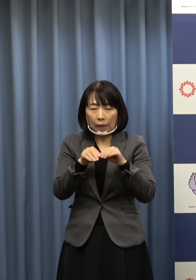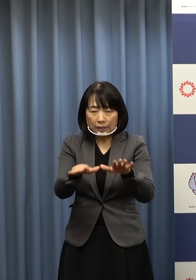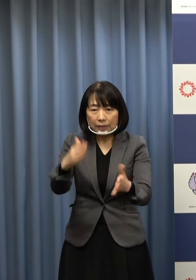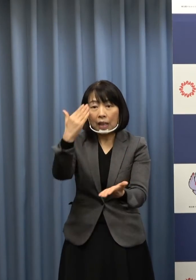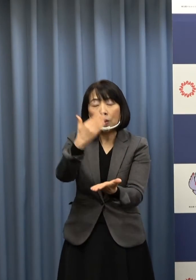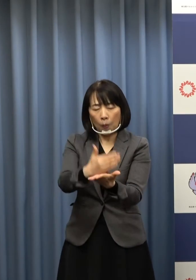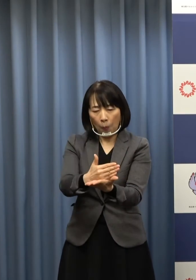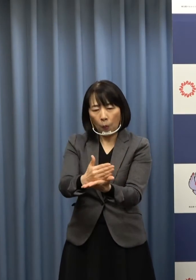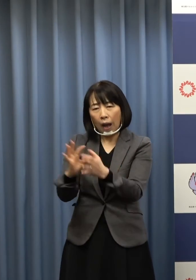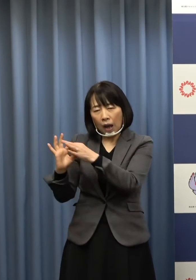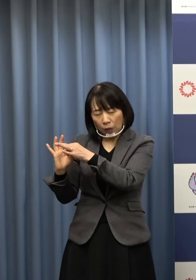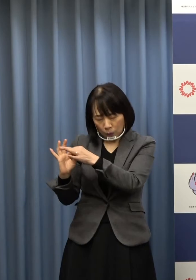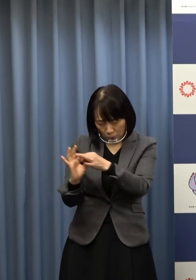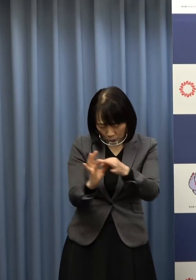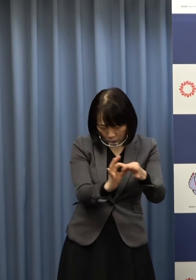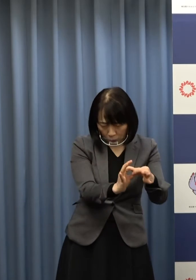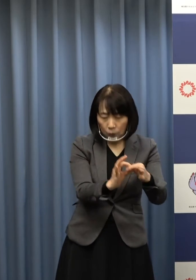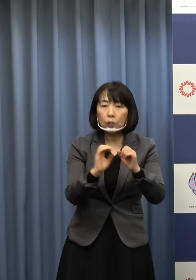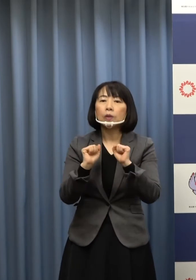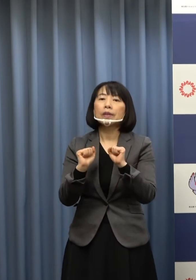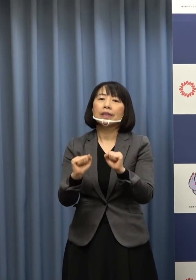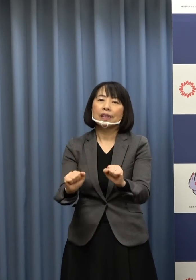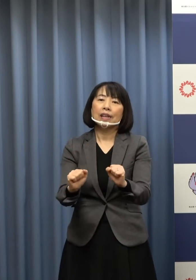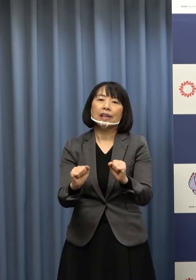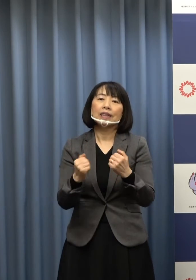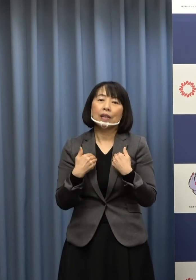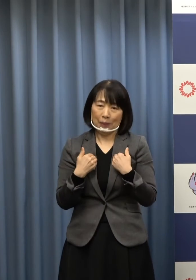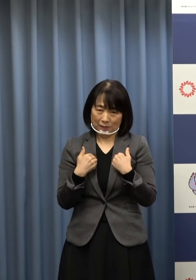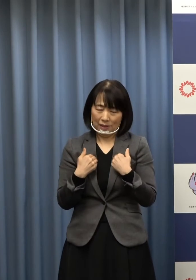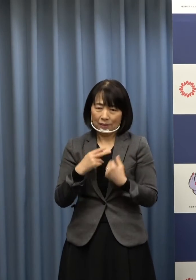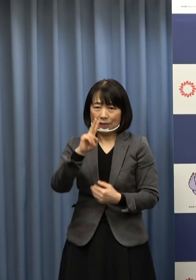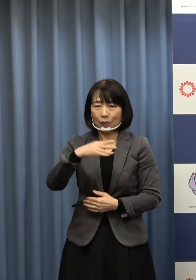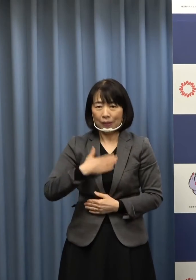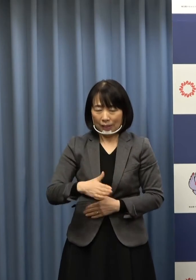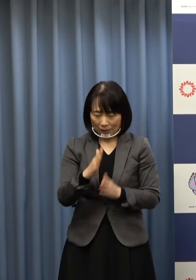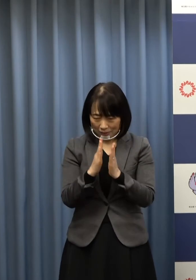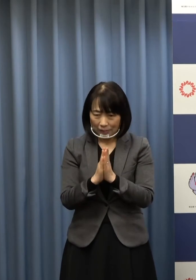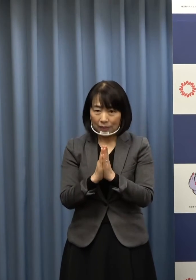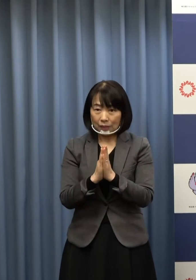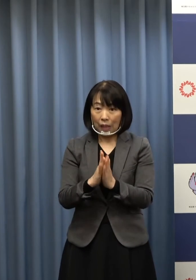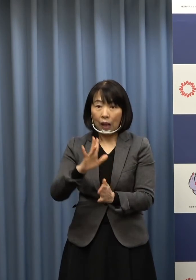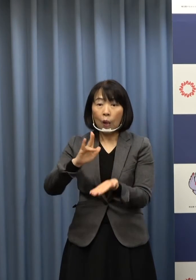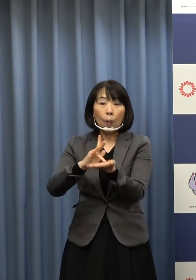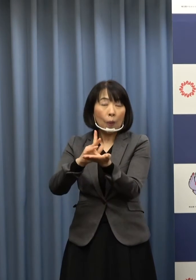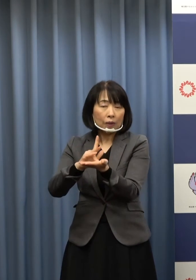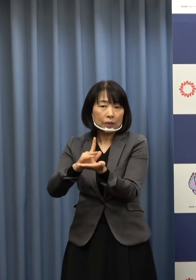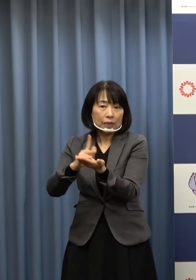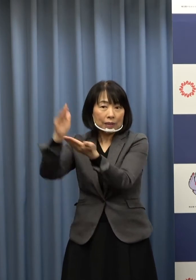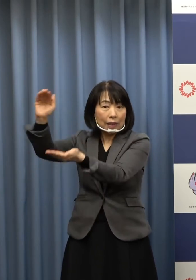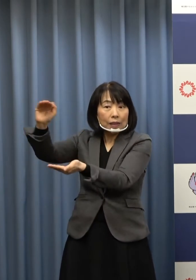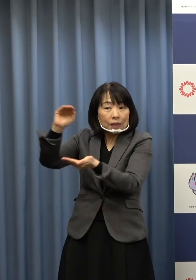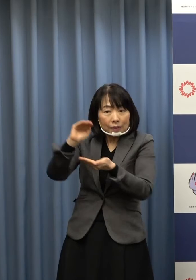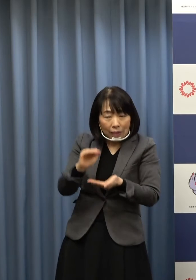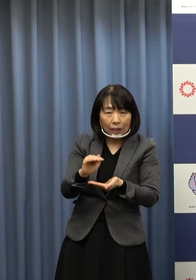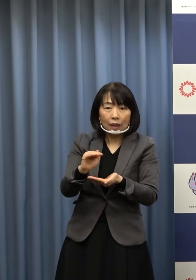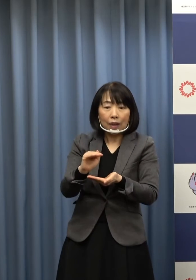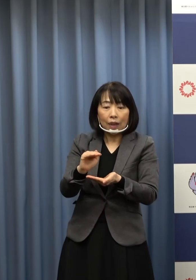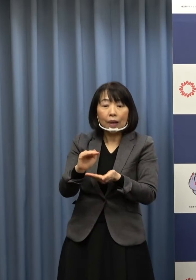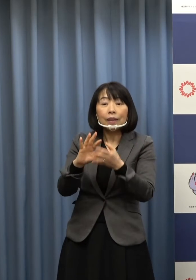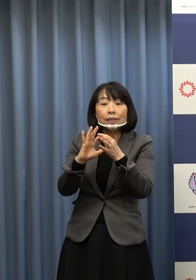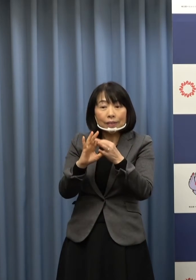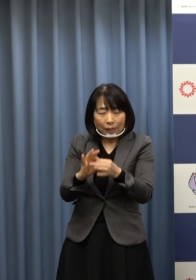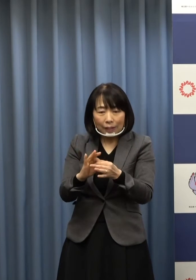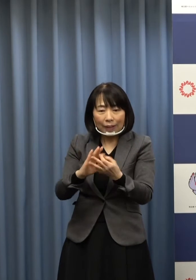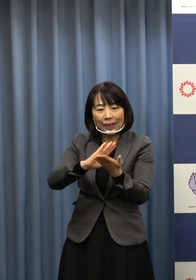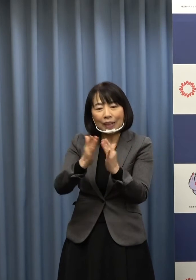置ではずっと続きます、しばらくは。そこはぜひご理解をいただきたいと思いますし、ワクチンが来るから例えば国民民の皆様